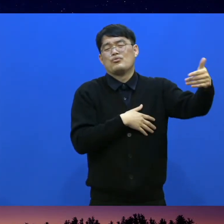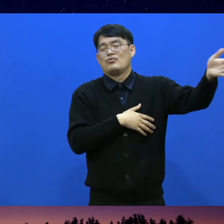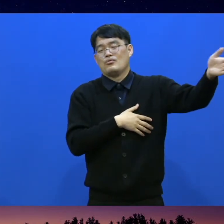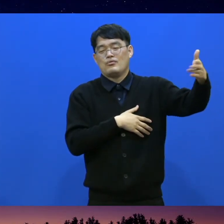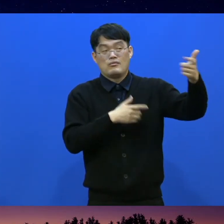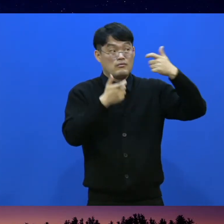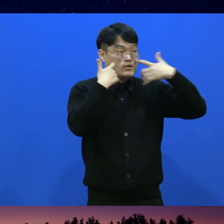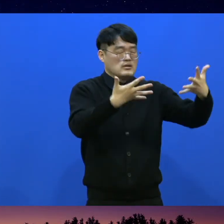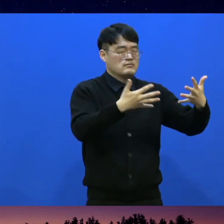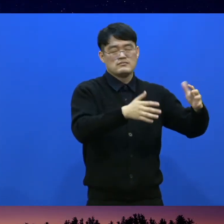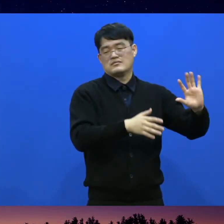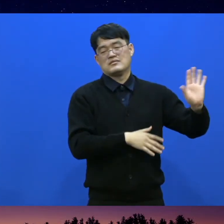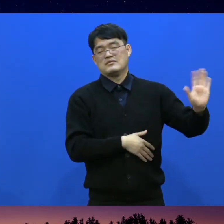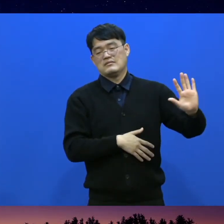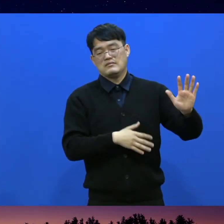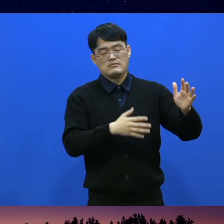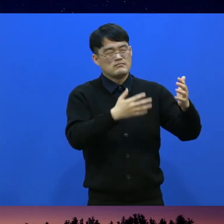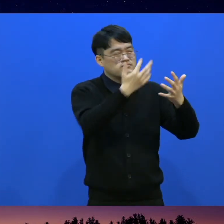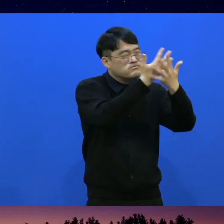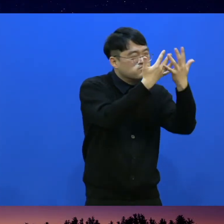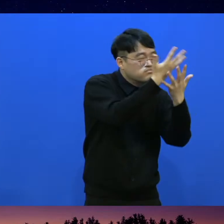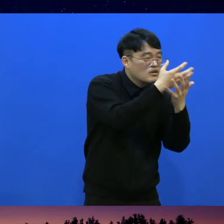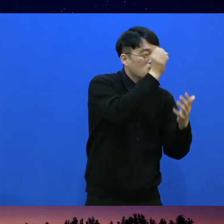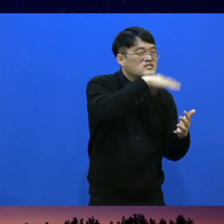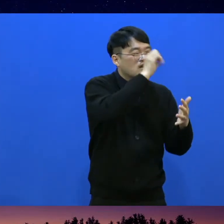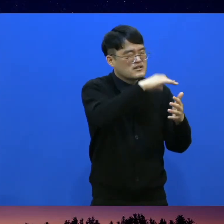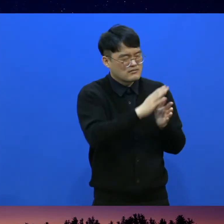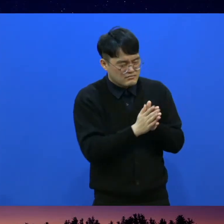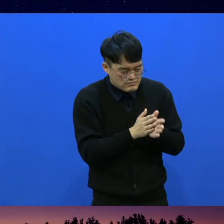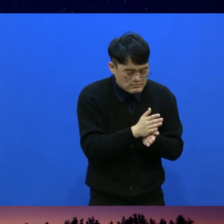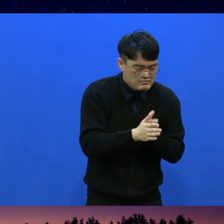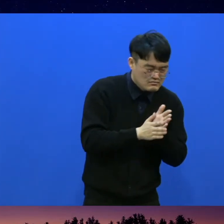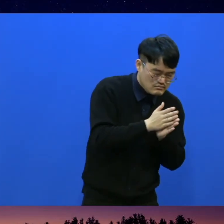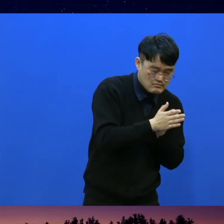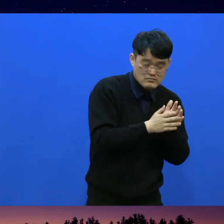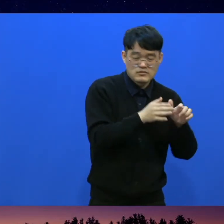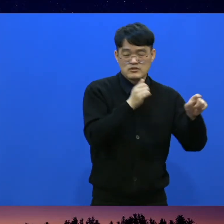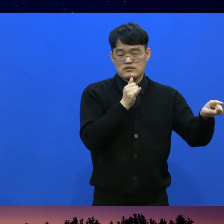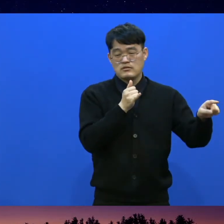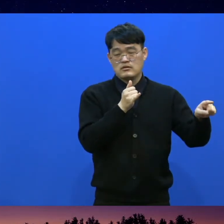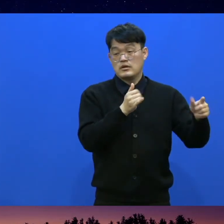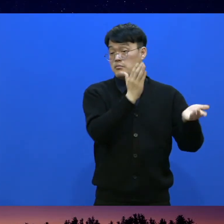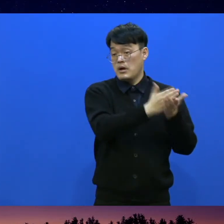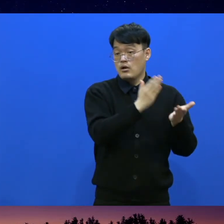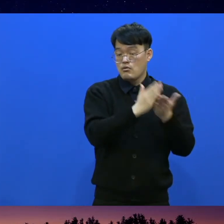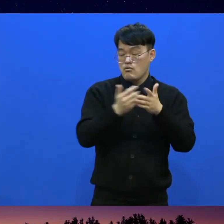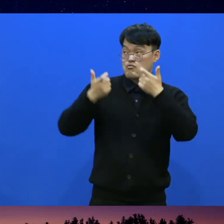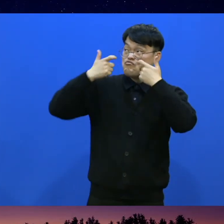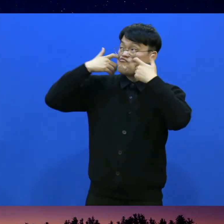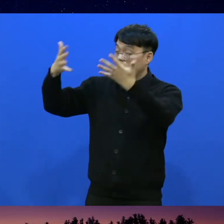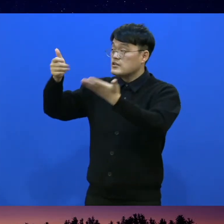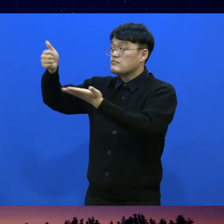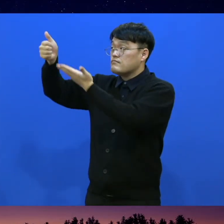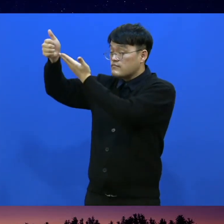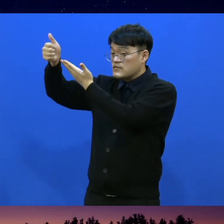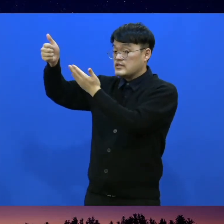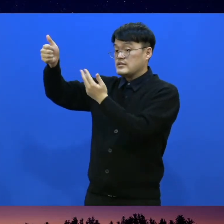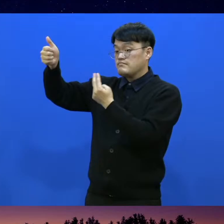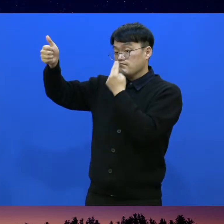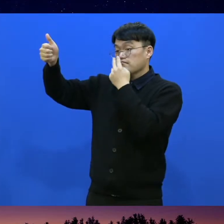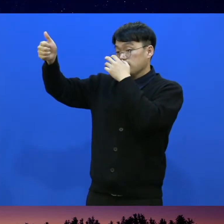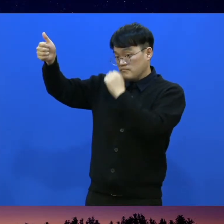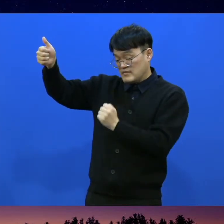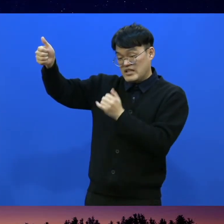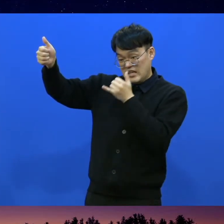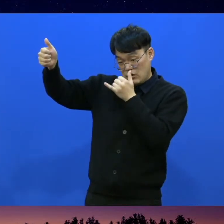이 대상이 분명하고 그 대상을 신뢰하는 사람이 기도합니다. 그러므로 기도에서 매우